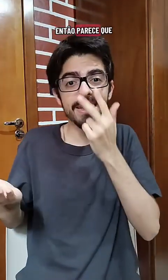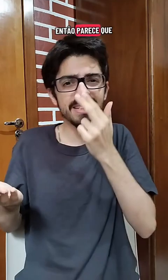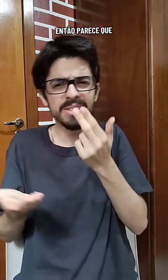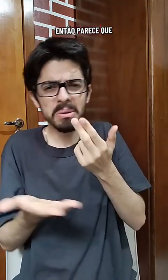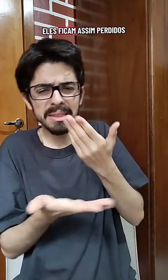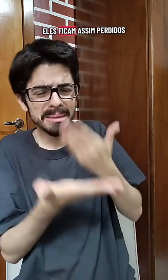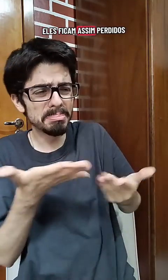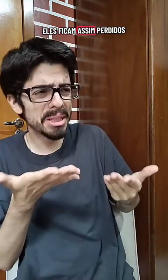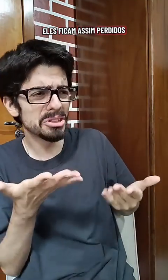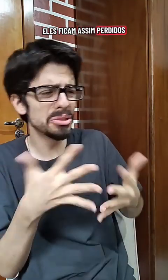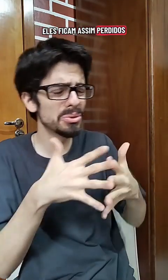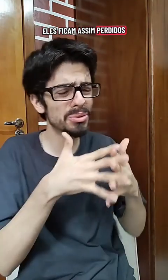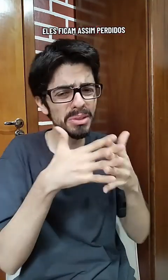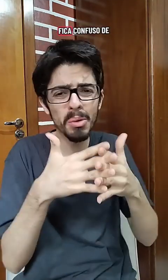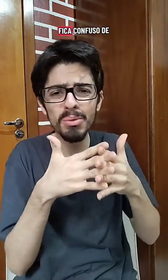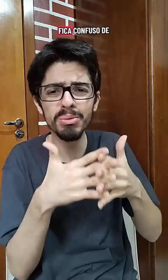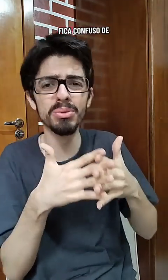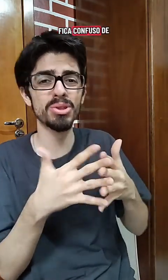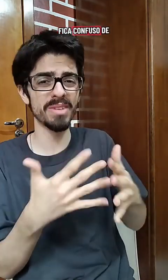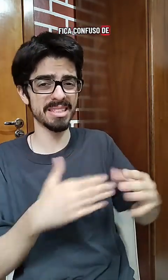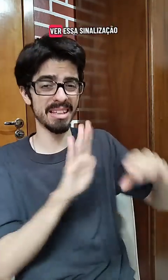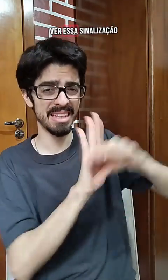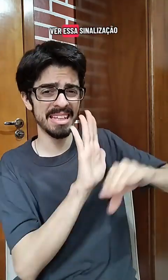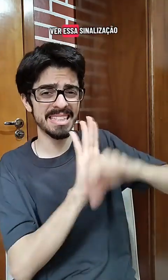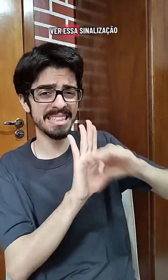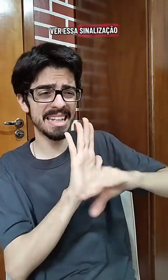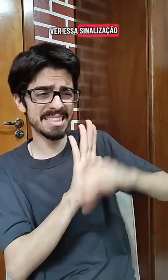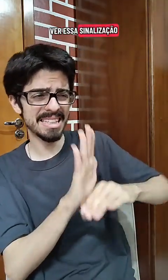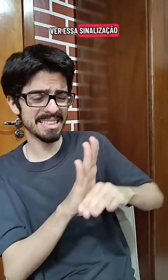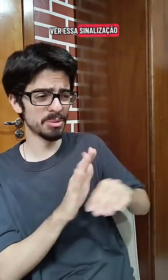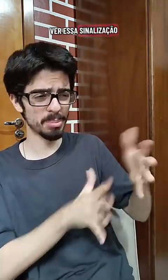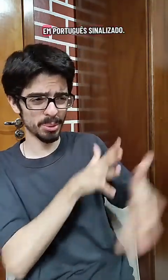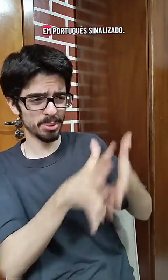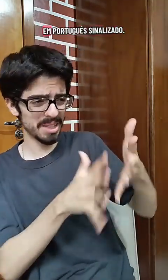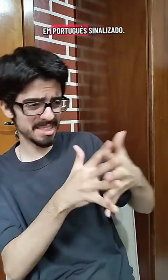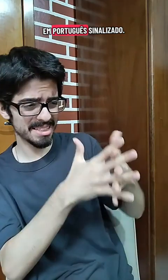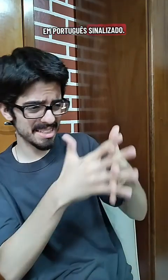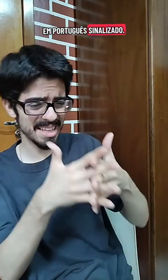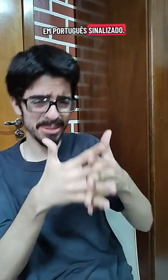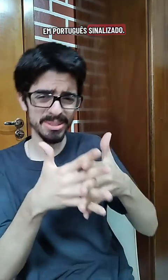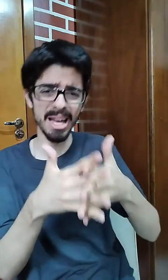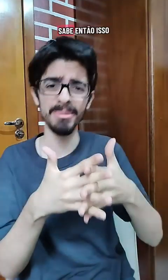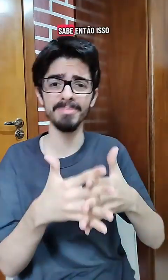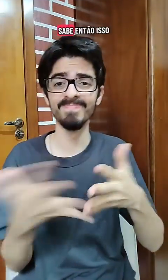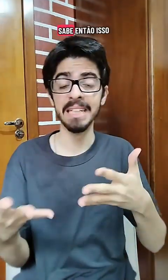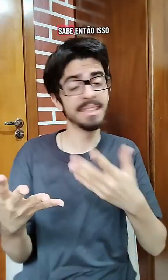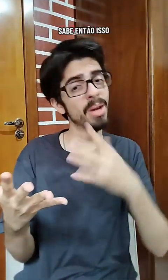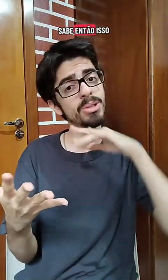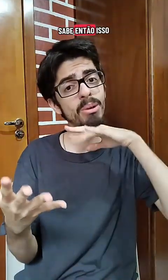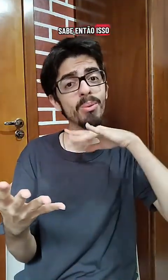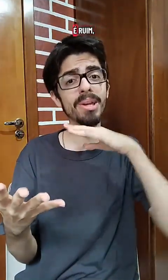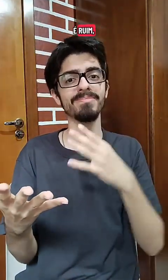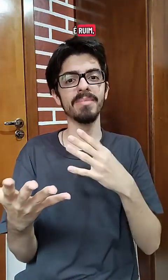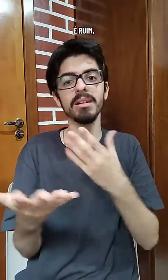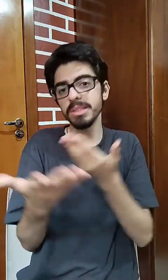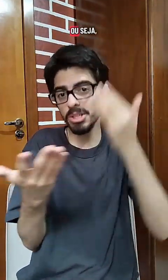parece que eles ficam assim perdidos, fica confuso de ver essa sinalização em português sinalizado, sabe? Então isso é ruim, ou seja,